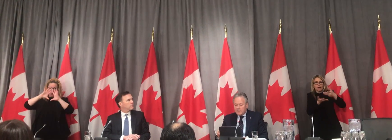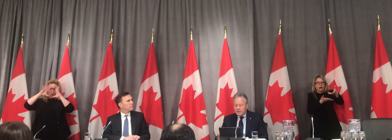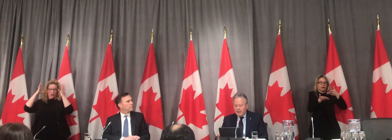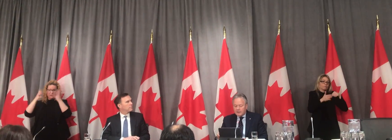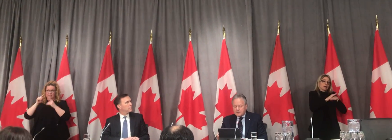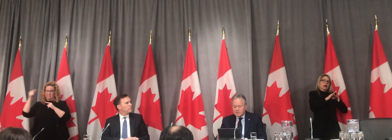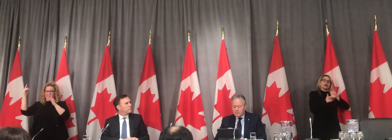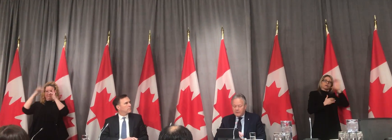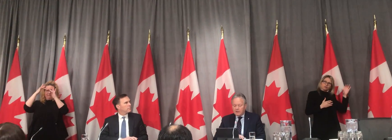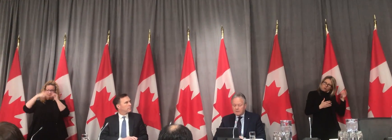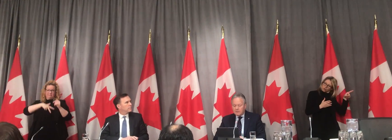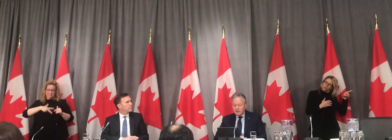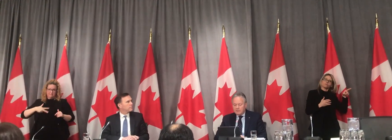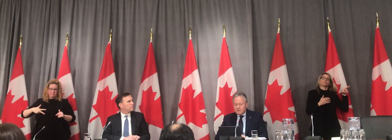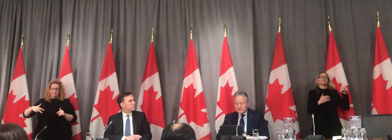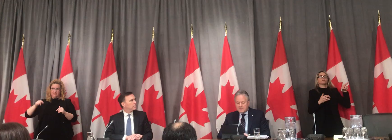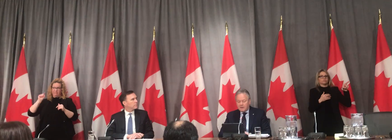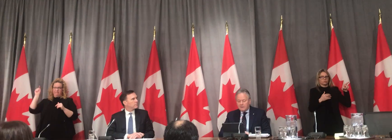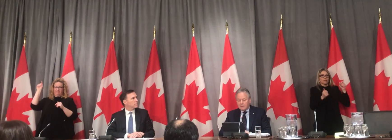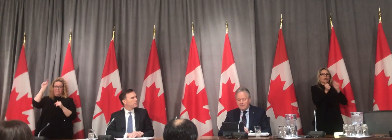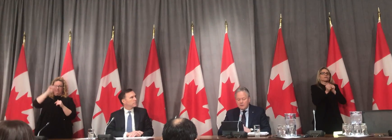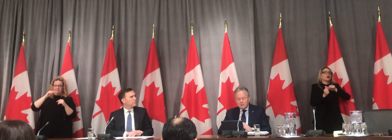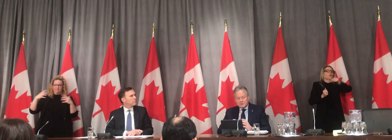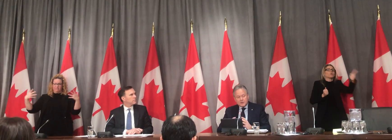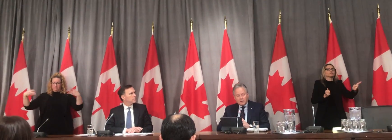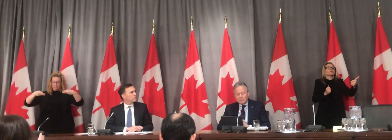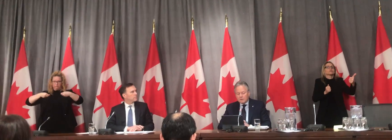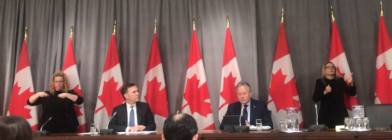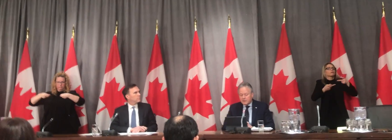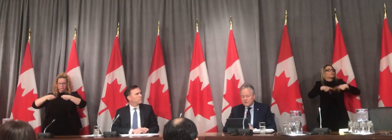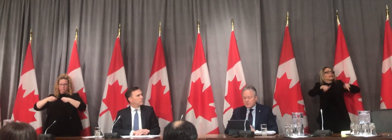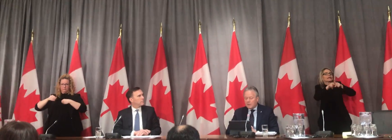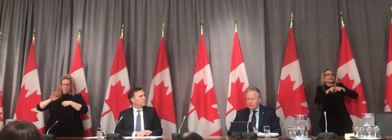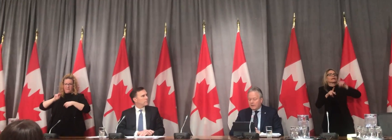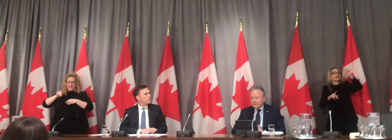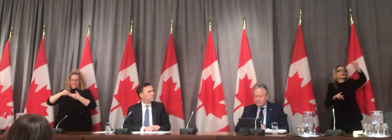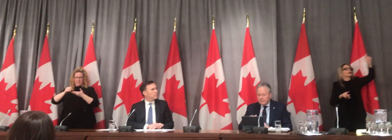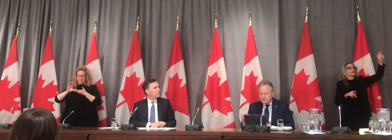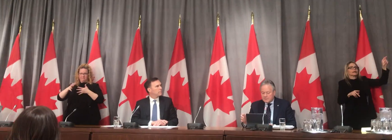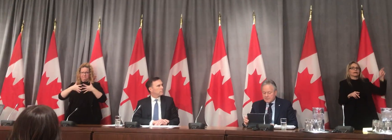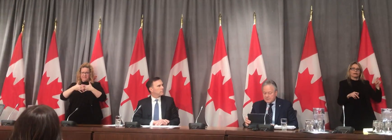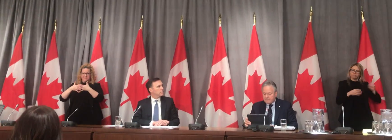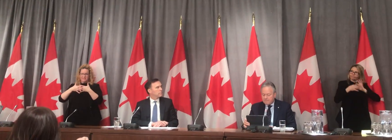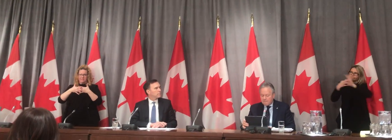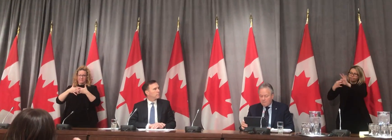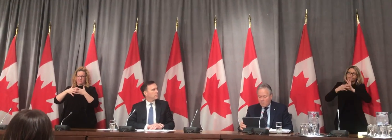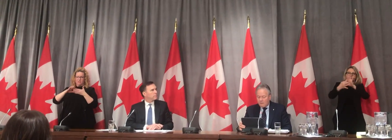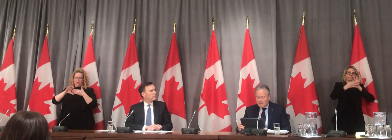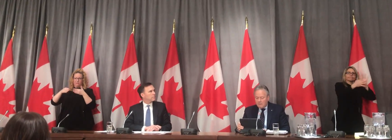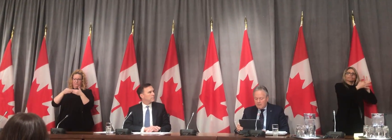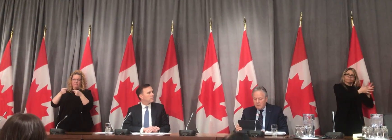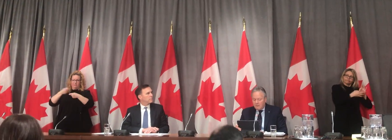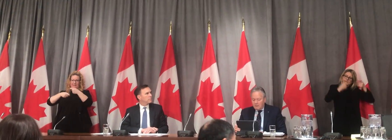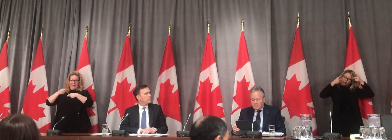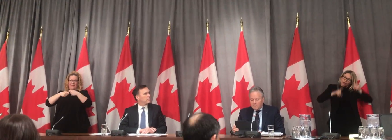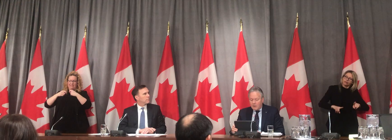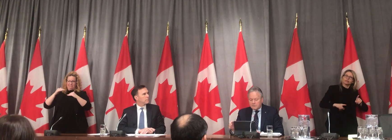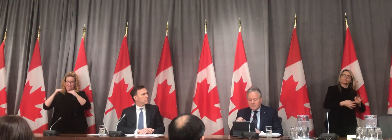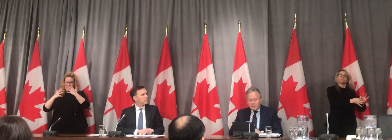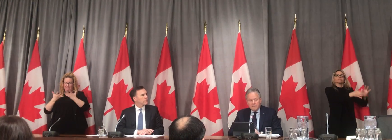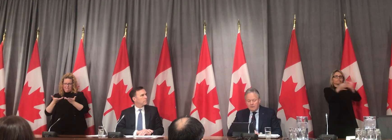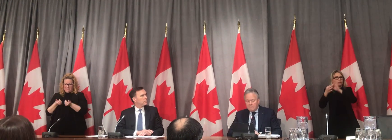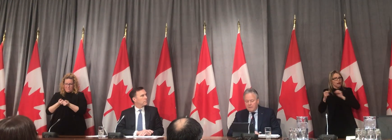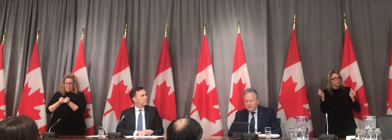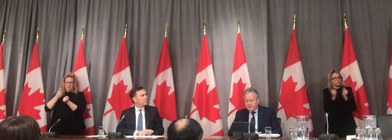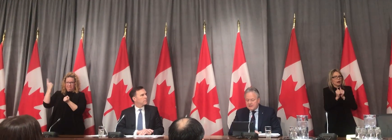a coordinated action to provide liquidity via standing US dollar liquidity swap line arrangements. La